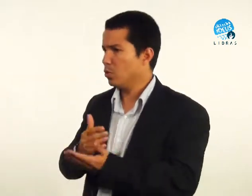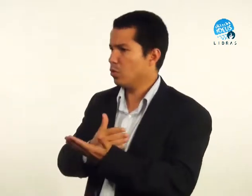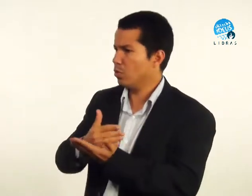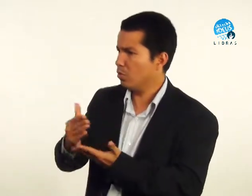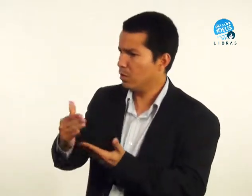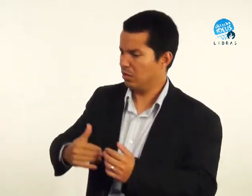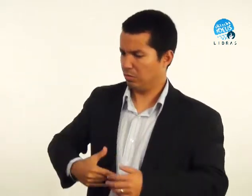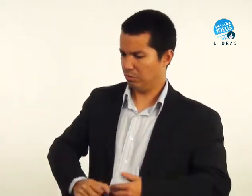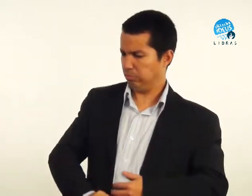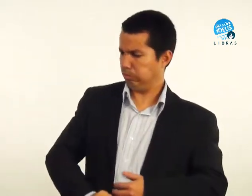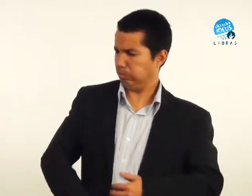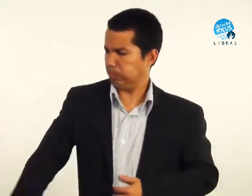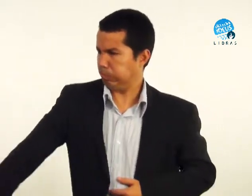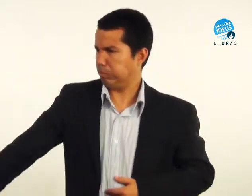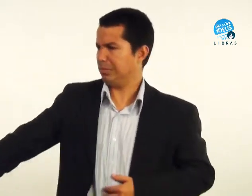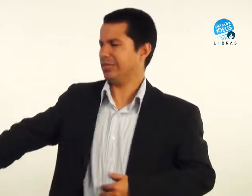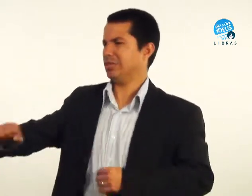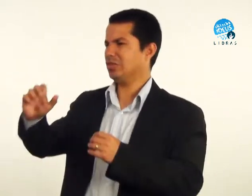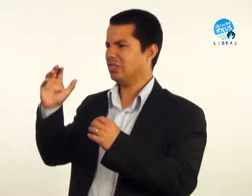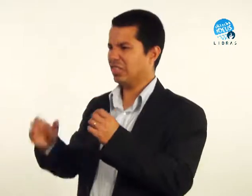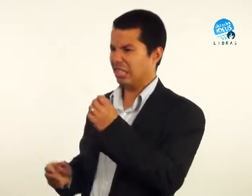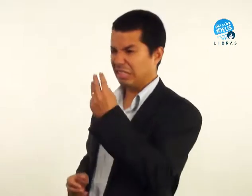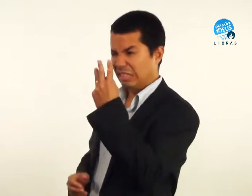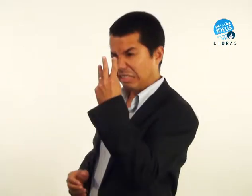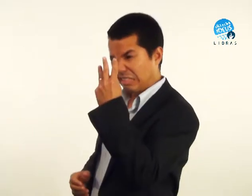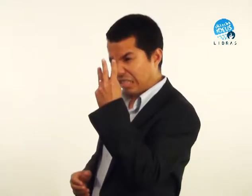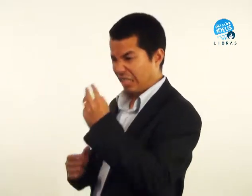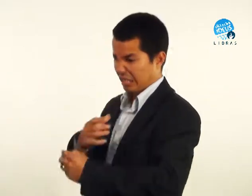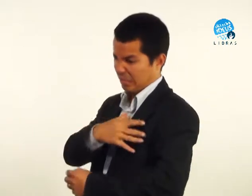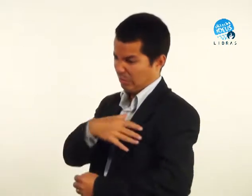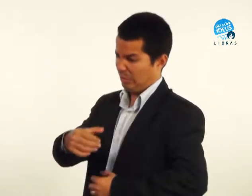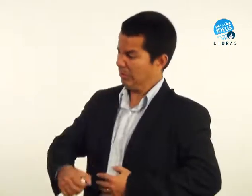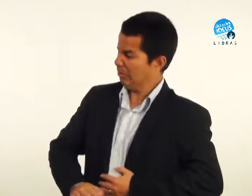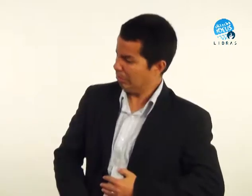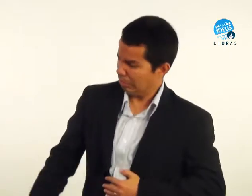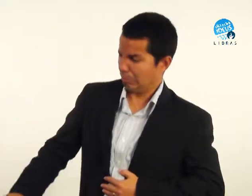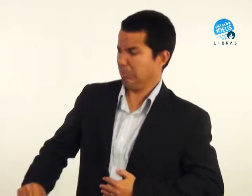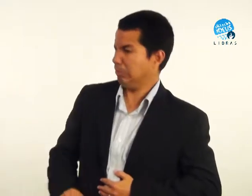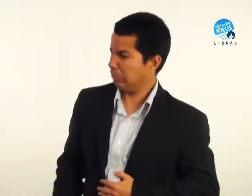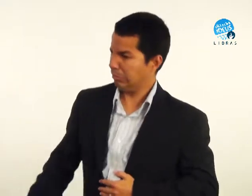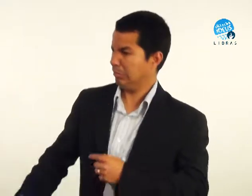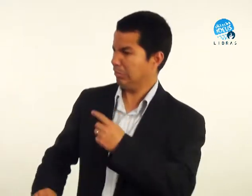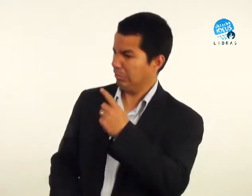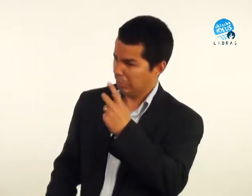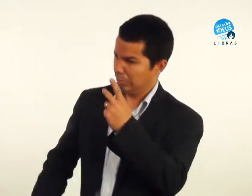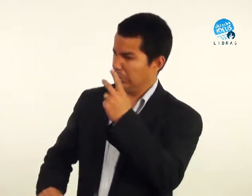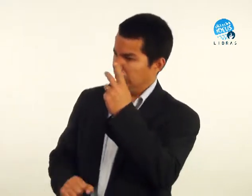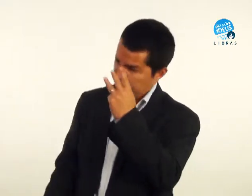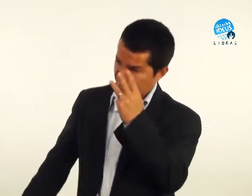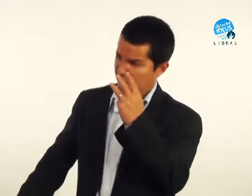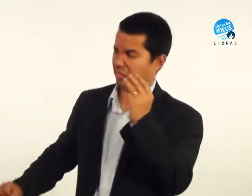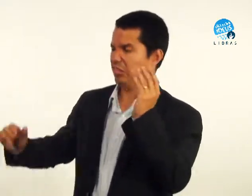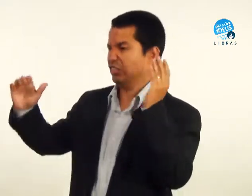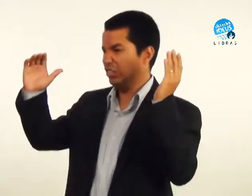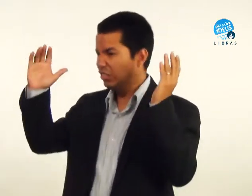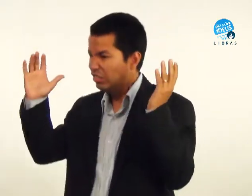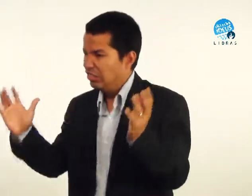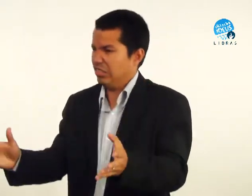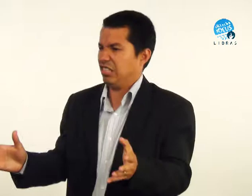de sair de uma clínica e tinha cometido um aborto. Era o meu terceiro aborto. Ela